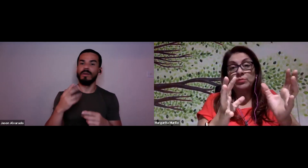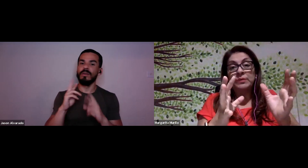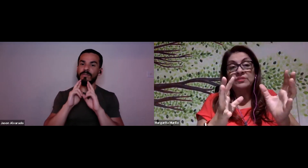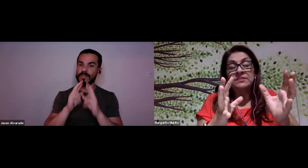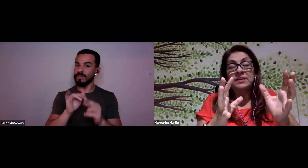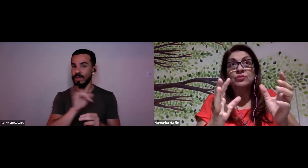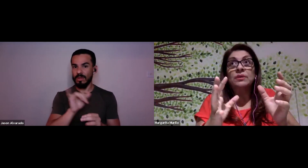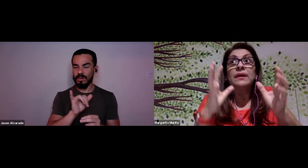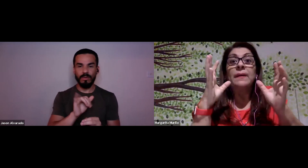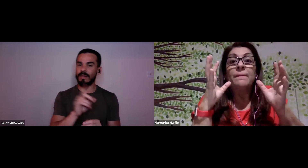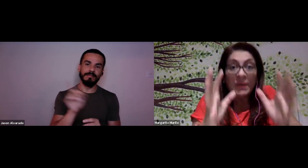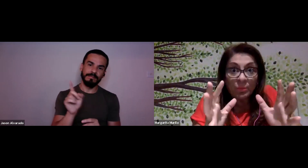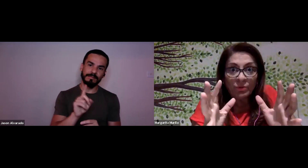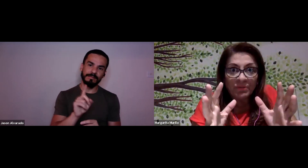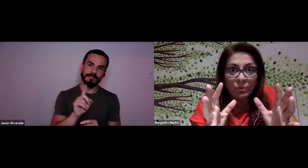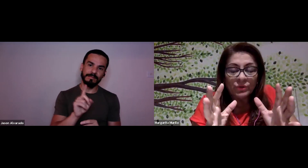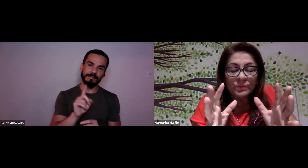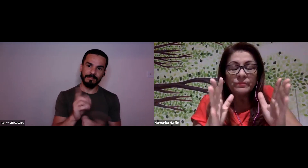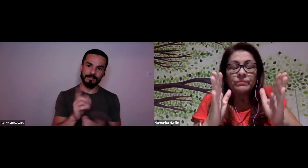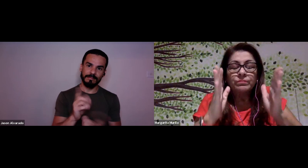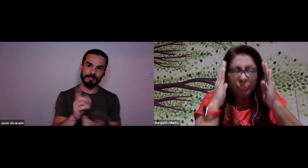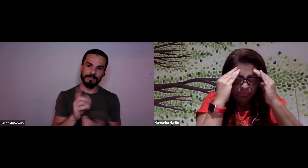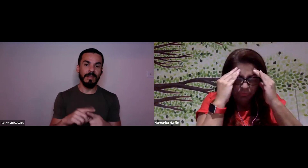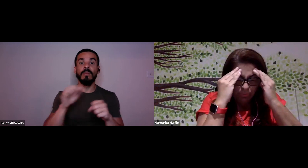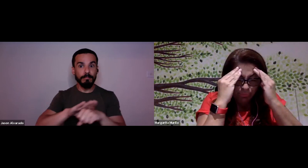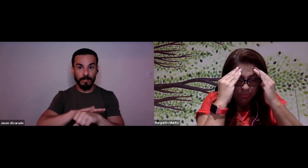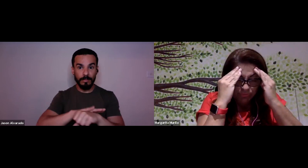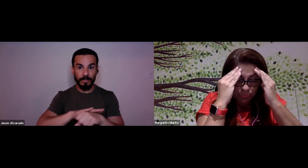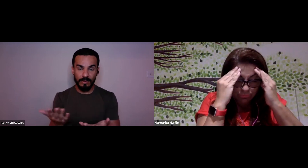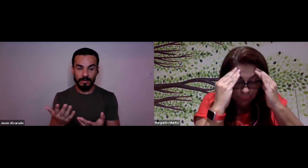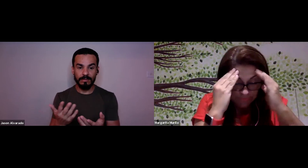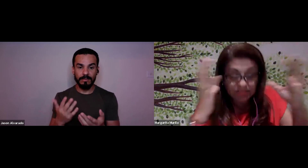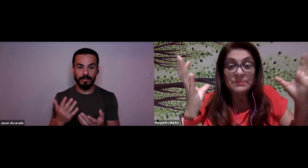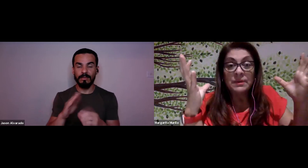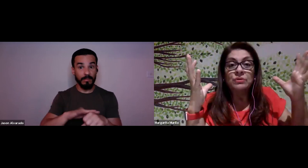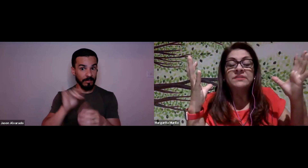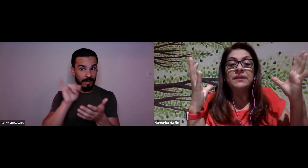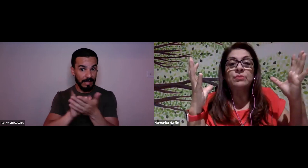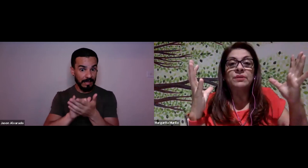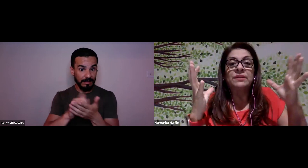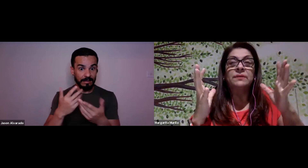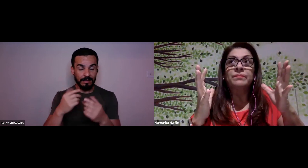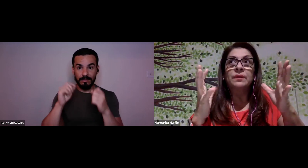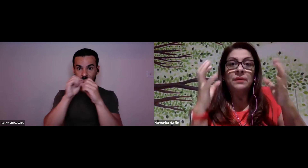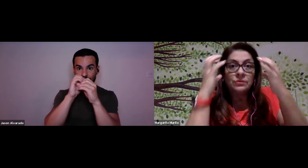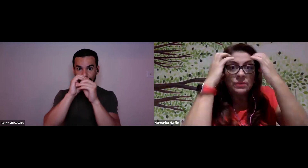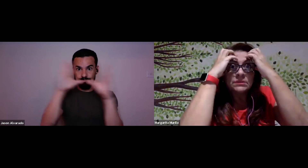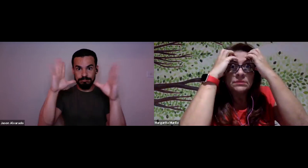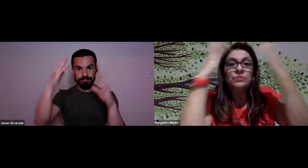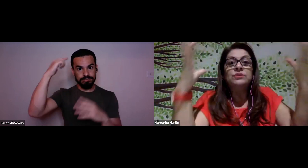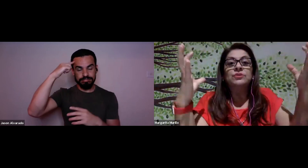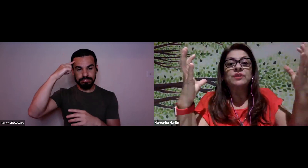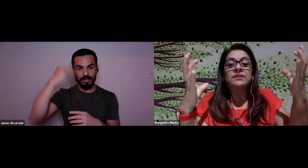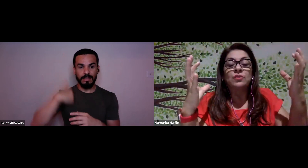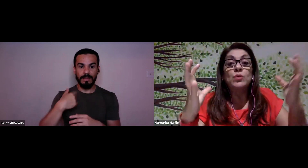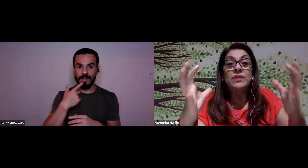que tuvo en los primeros seis años pero por favor por favor porque esto hasta que se me abrió el cerebro ahorita y yo dije